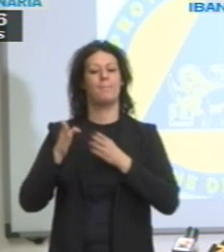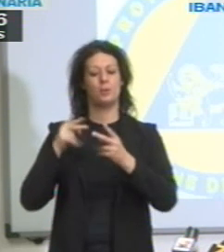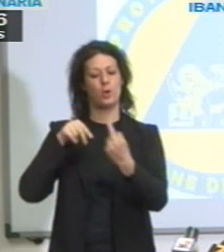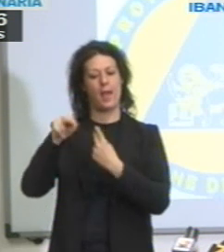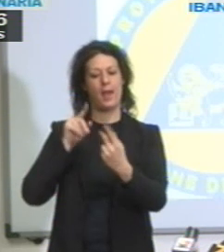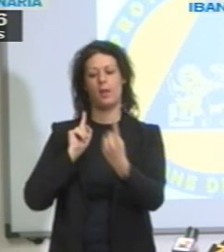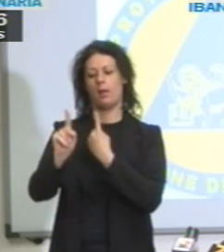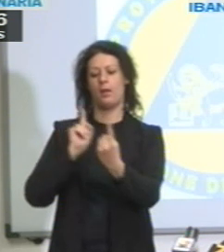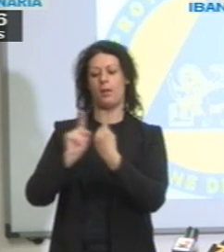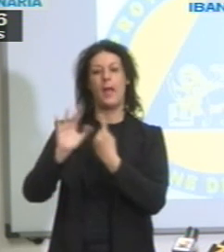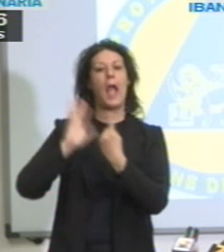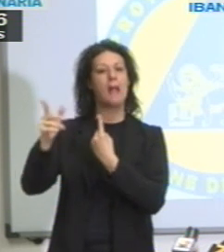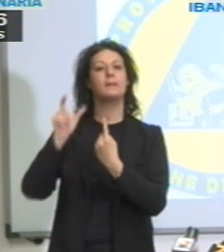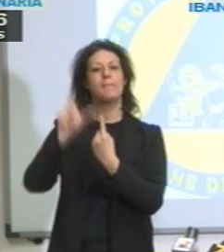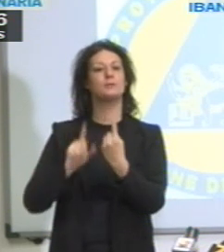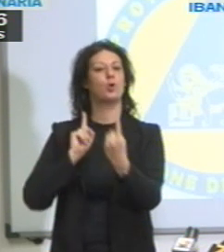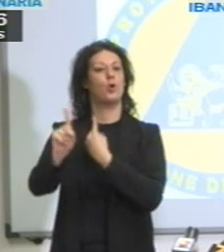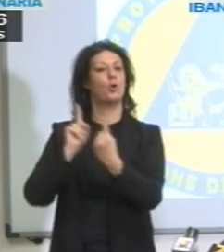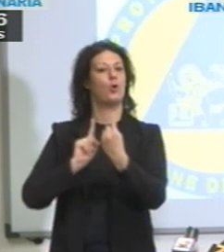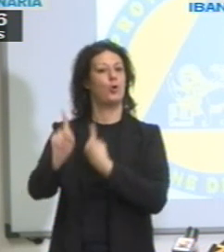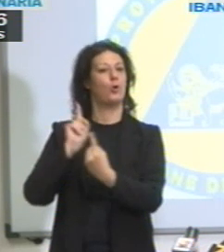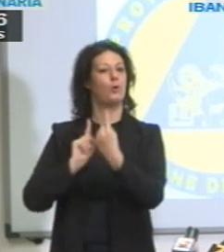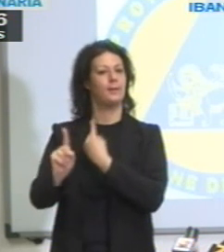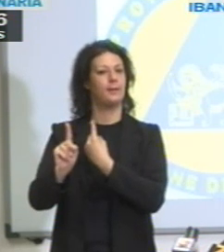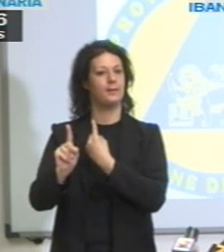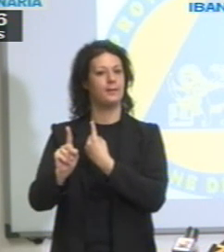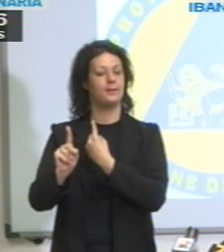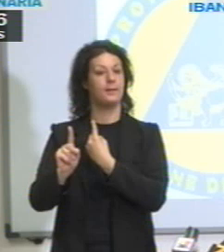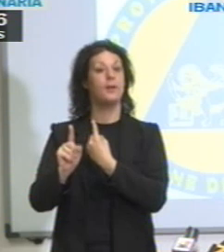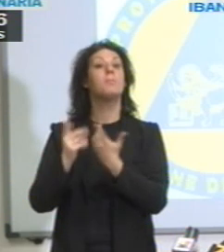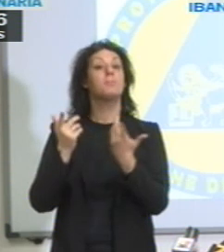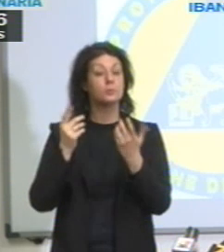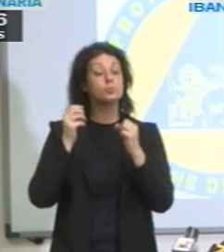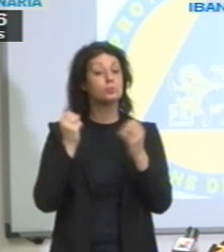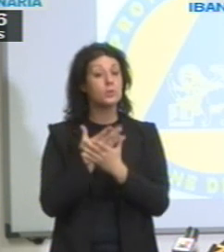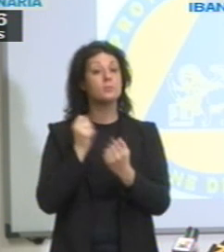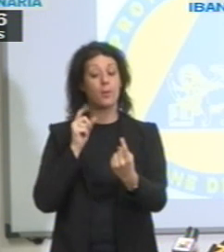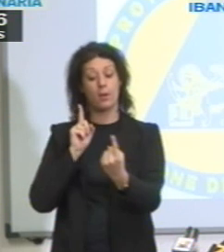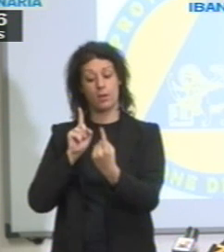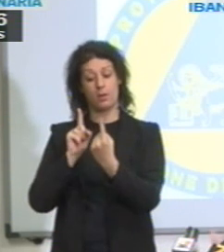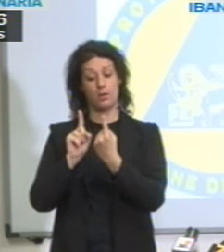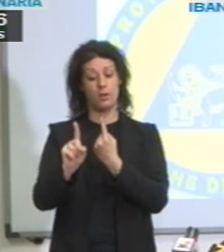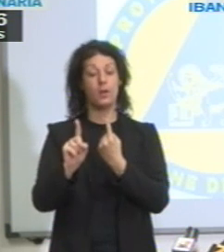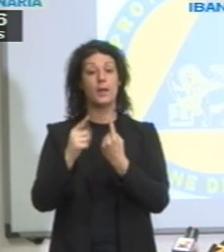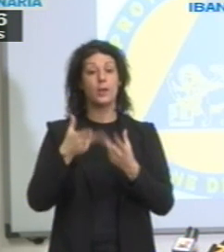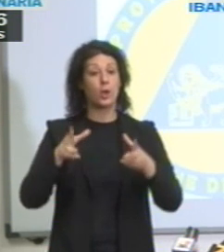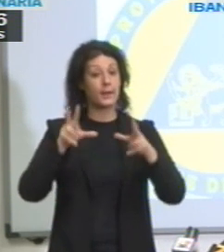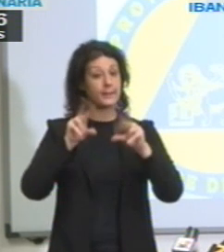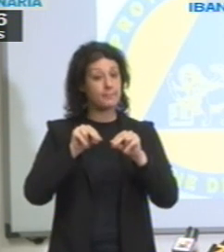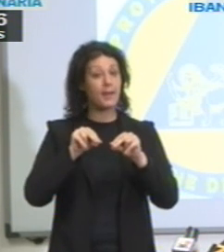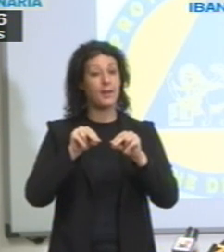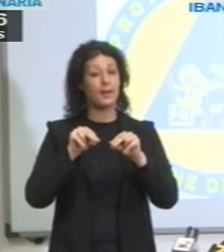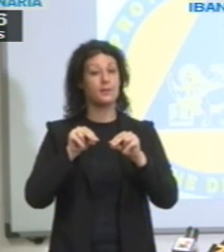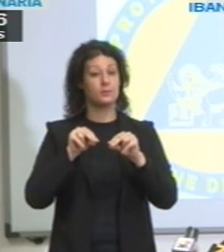altre persone. Il che non vuol dire che sono uscite con altre persone, ma le hanno incrociate. E l'aerosol, ripeto, domani